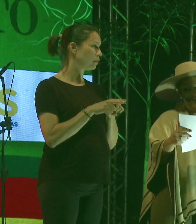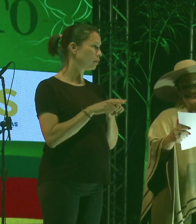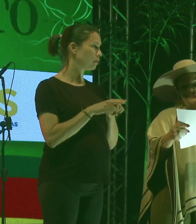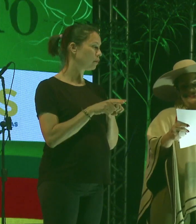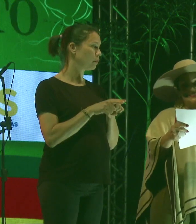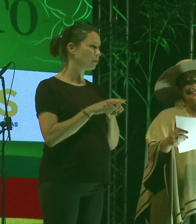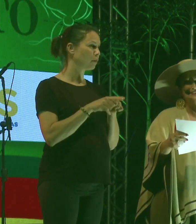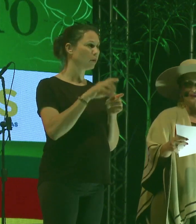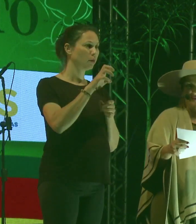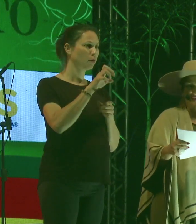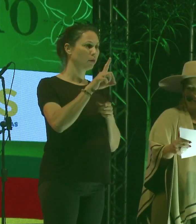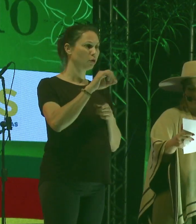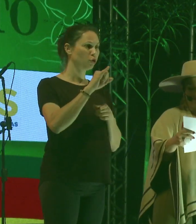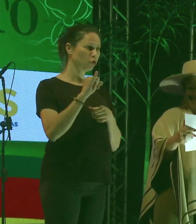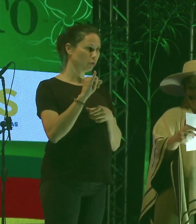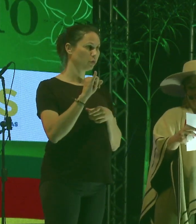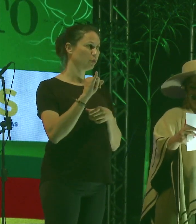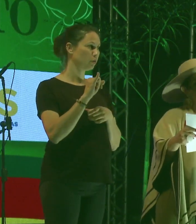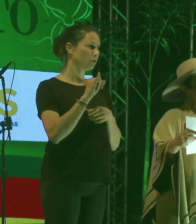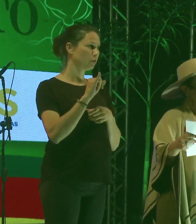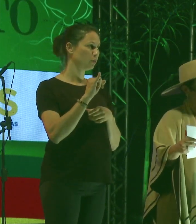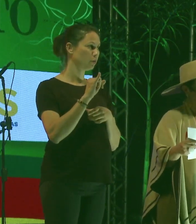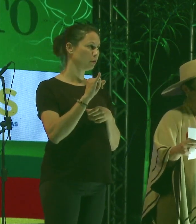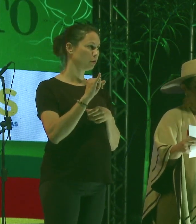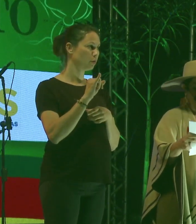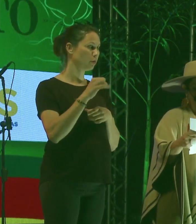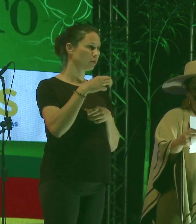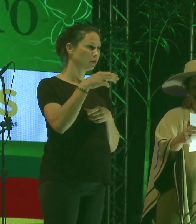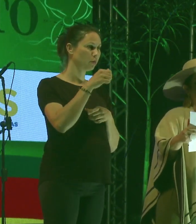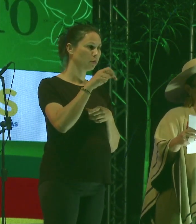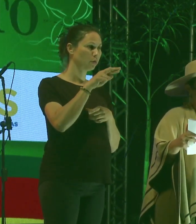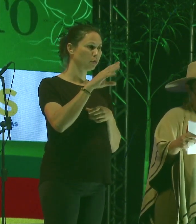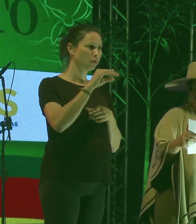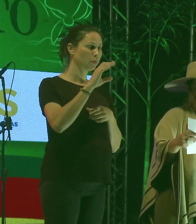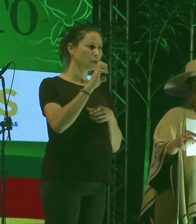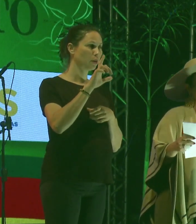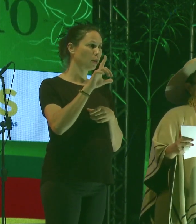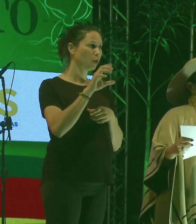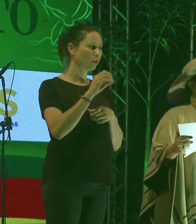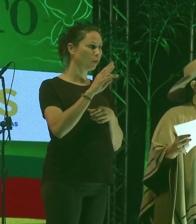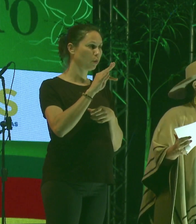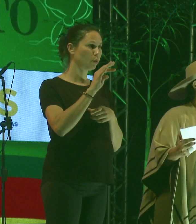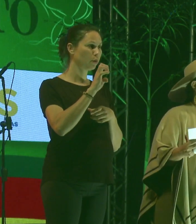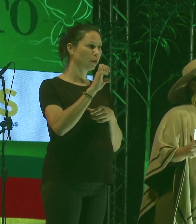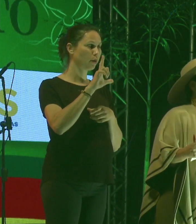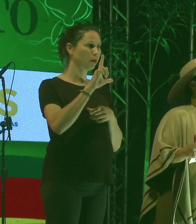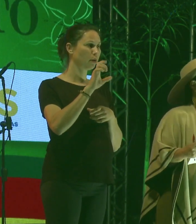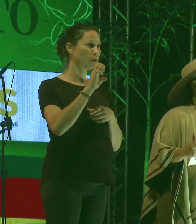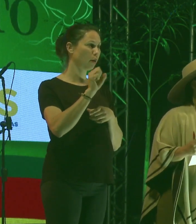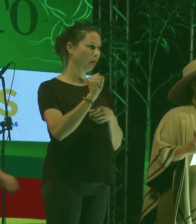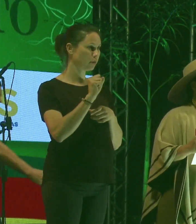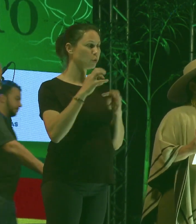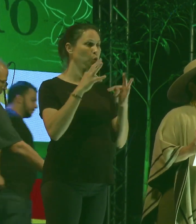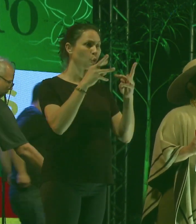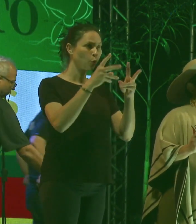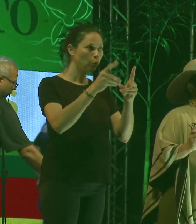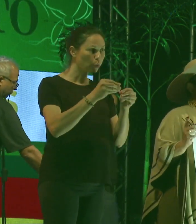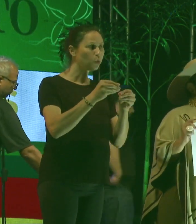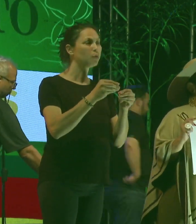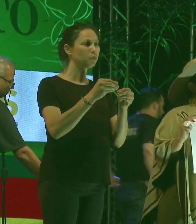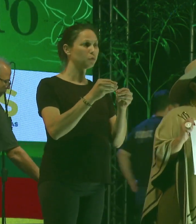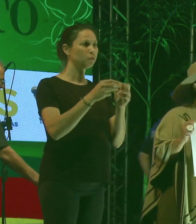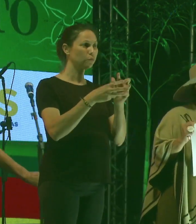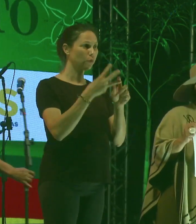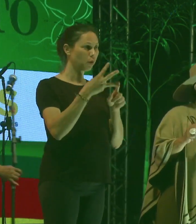Edi Scritori, Marcelo, o Thales, todos estão aí então conosco,